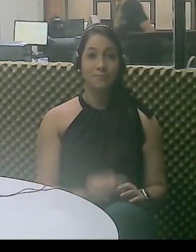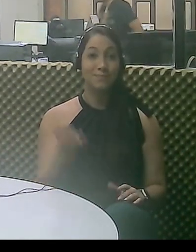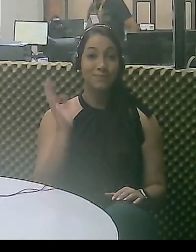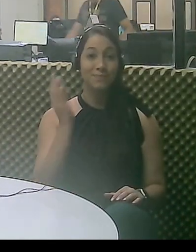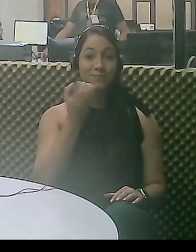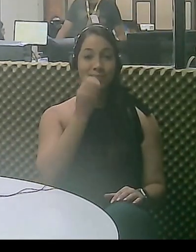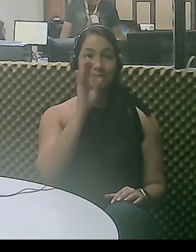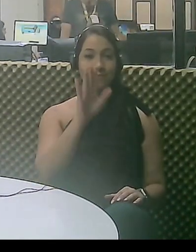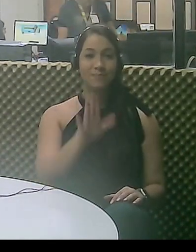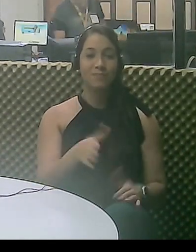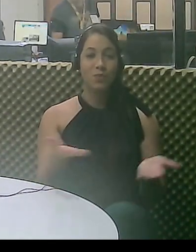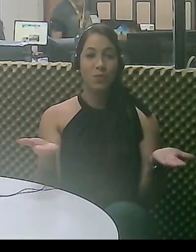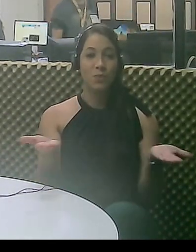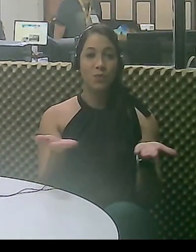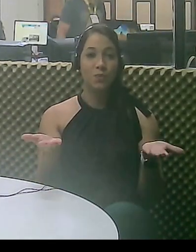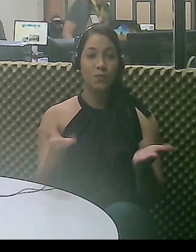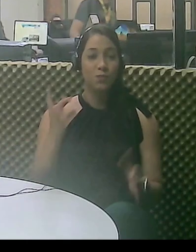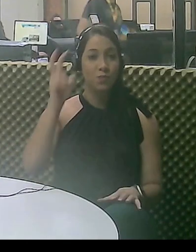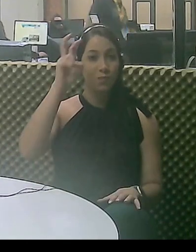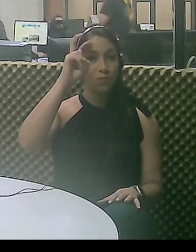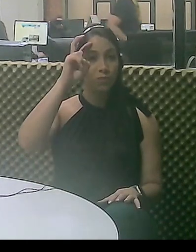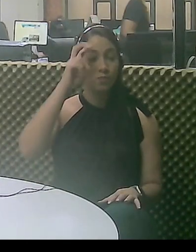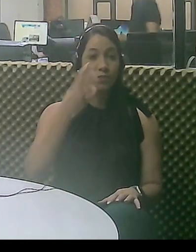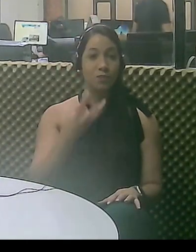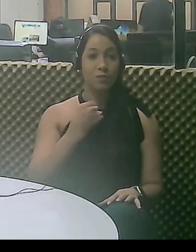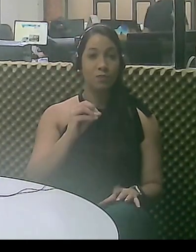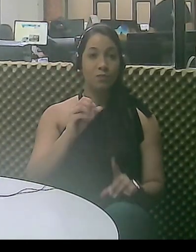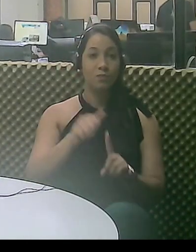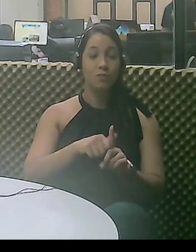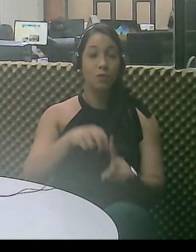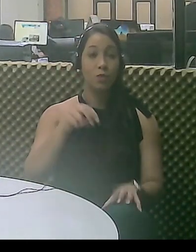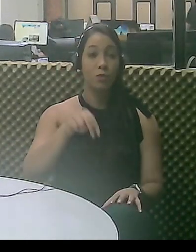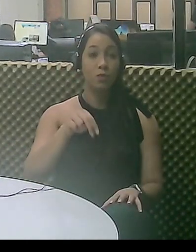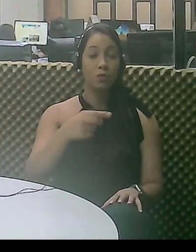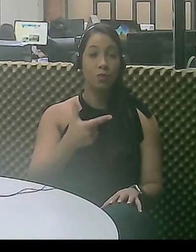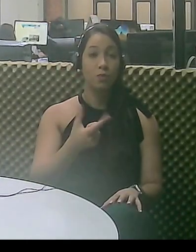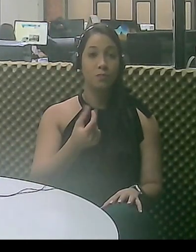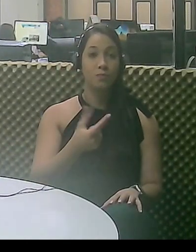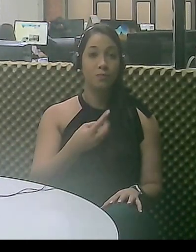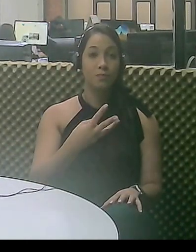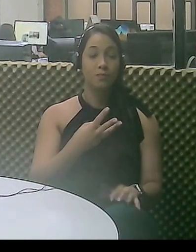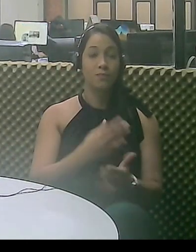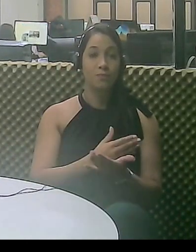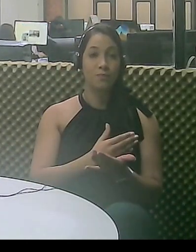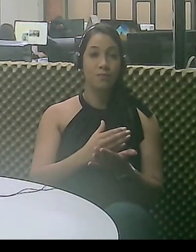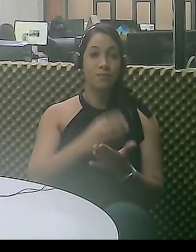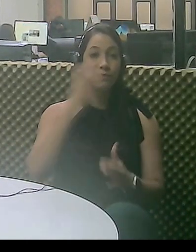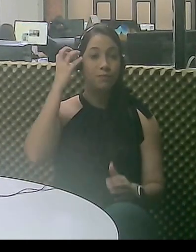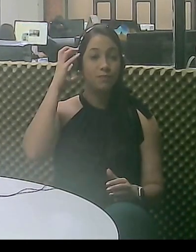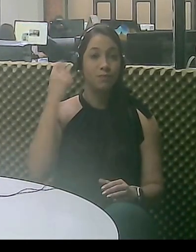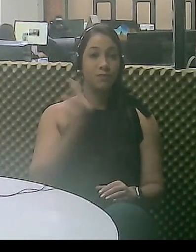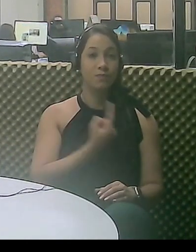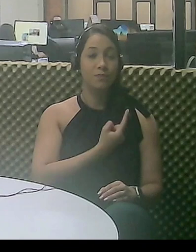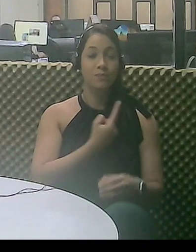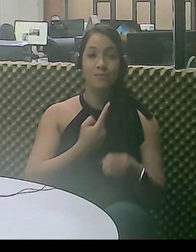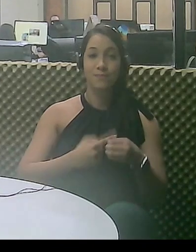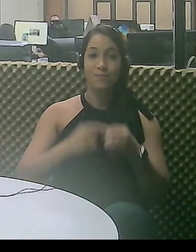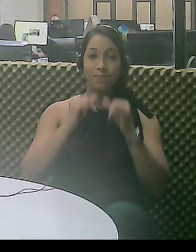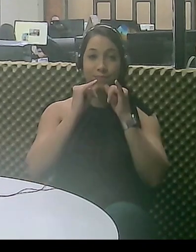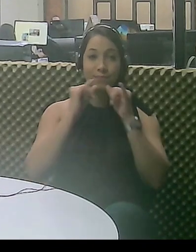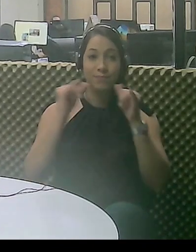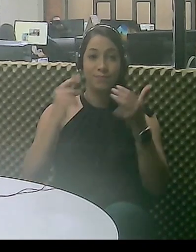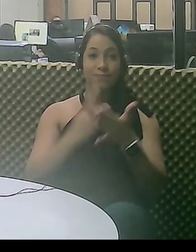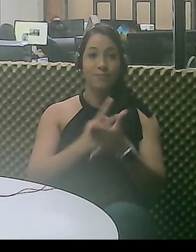Olá, boa tarde. Hoje é quinta-feira, dia 30 de novembro de 2023. Está no ar a Rádio Nossa Cidade